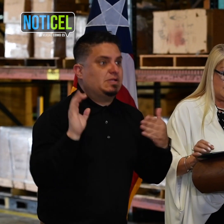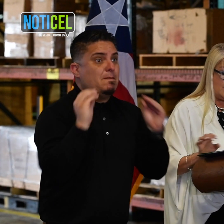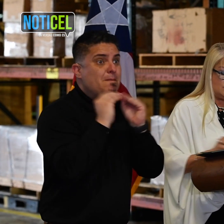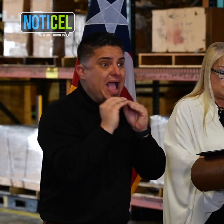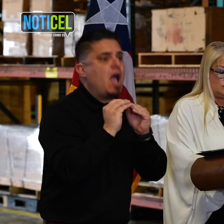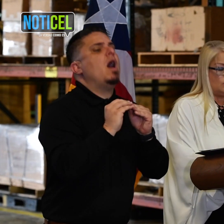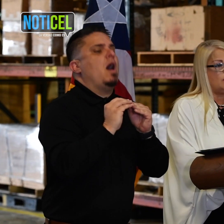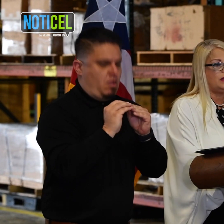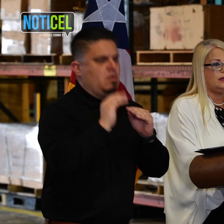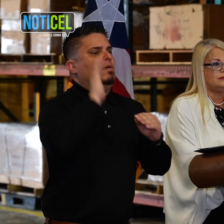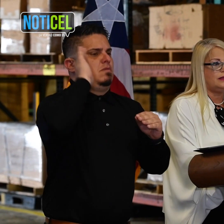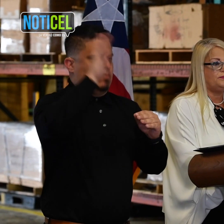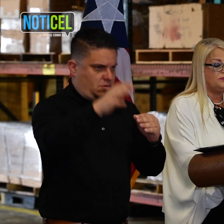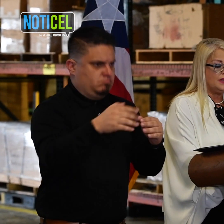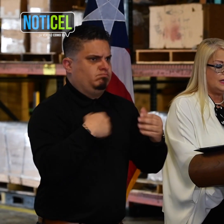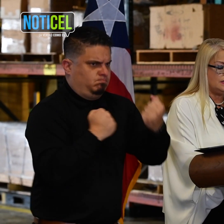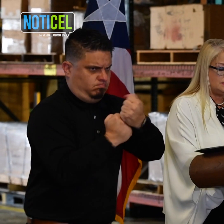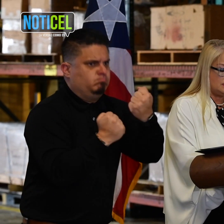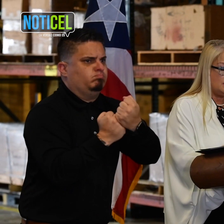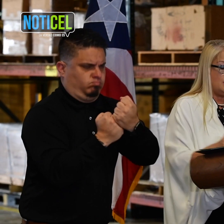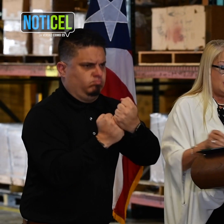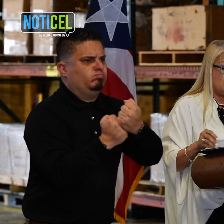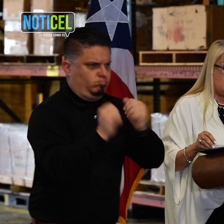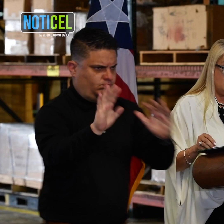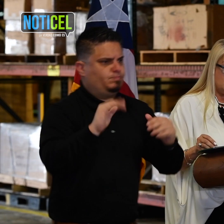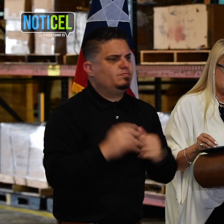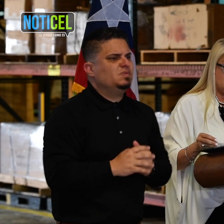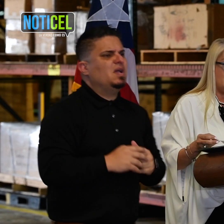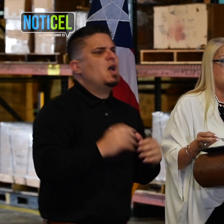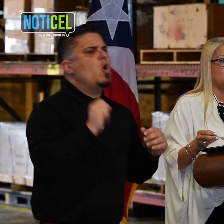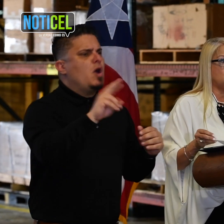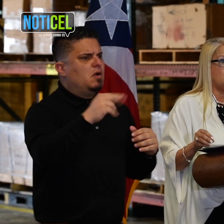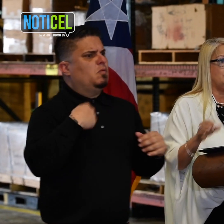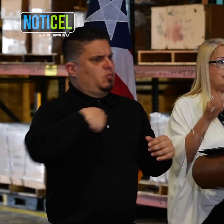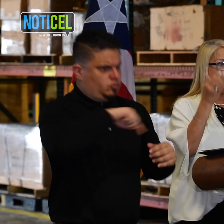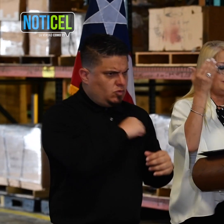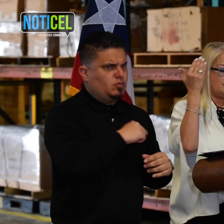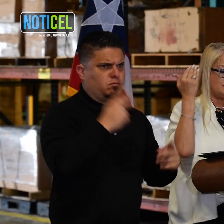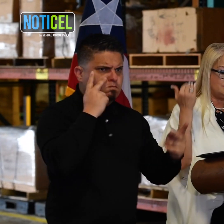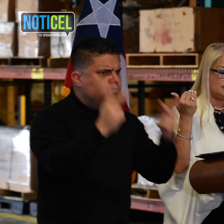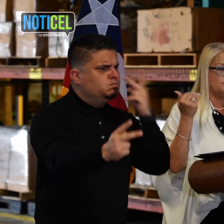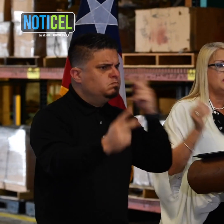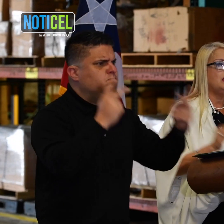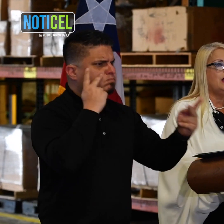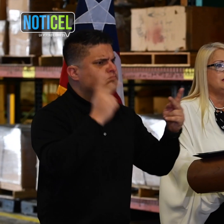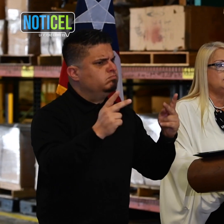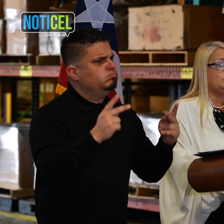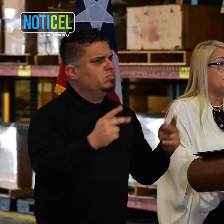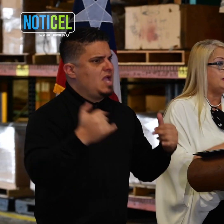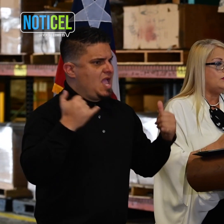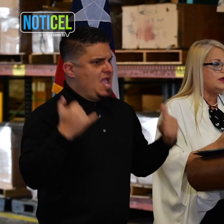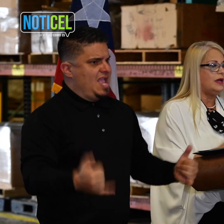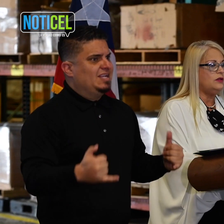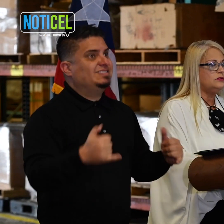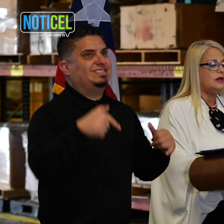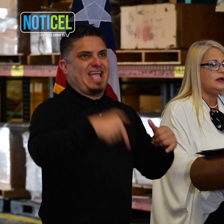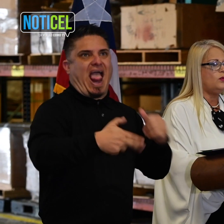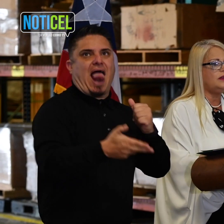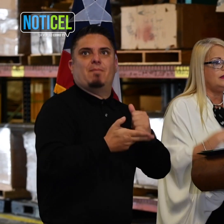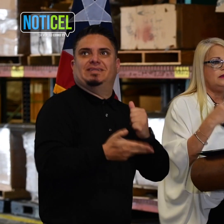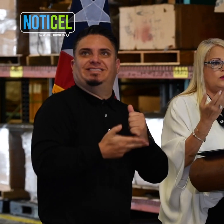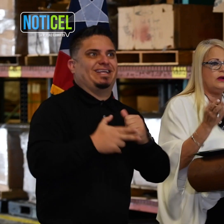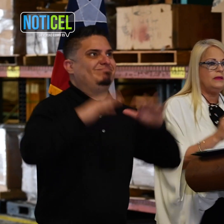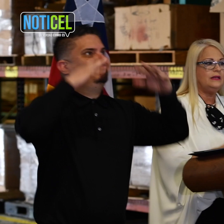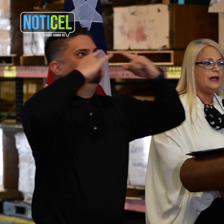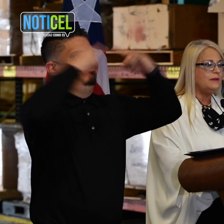en caso de emergencia es decir hemos podido observar que no solamente este almacén ha sido preparado que aquellos que